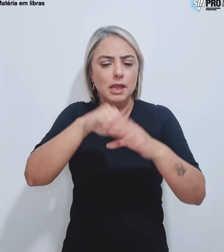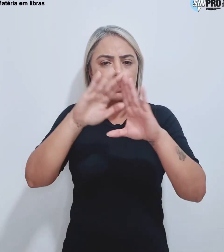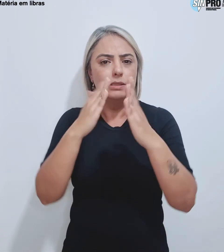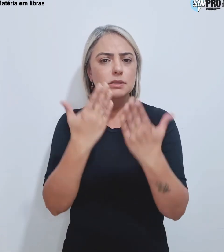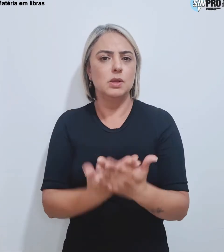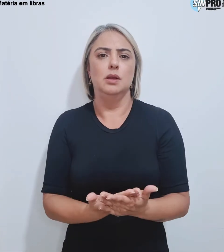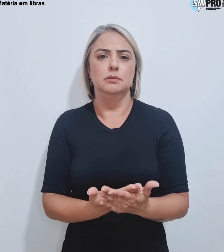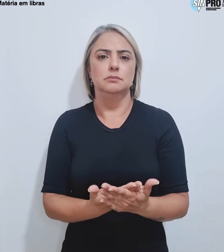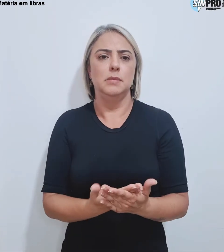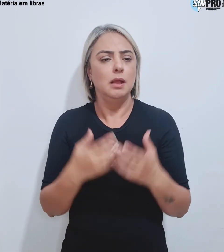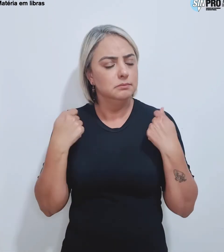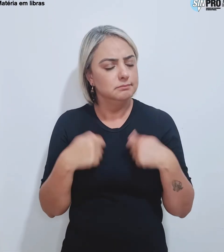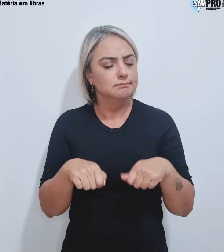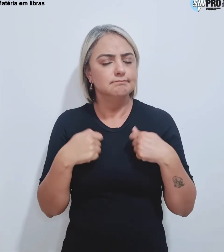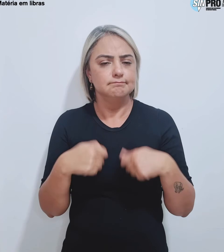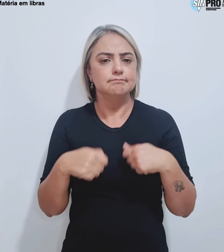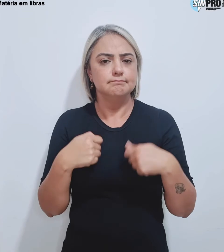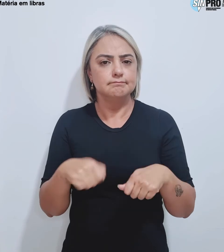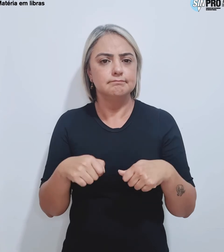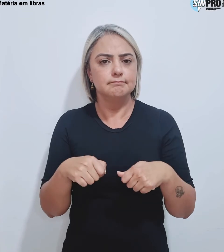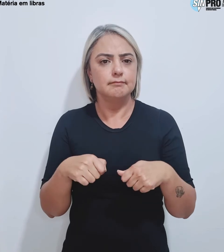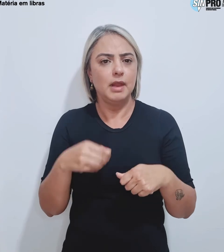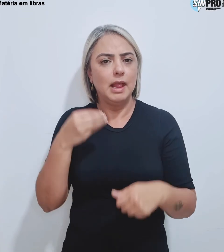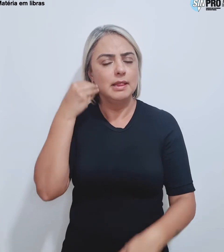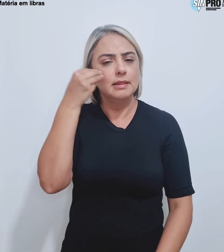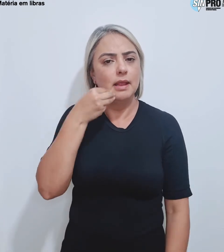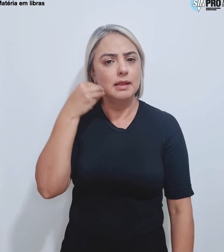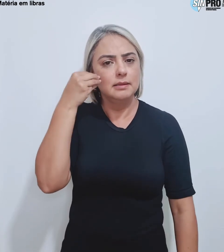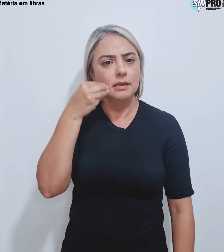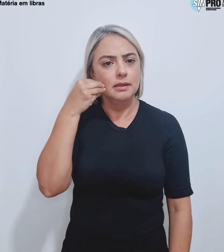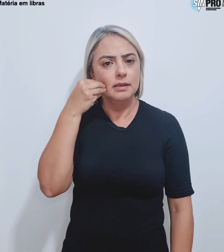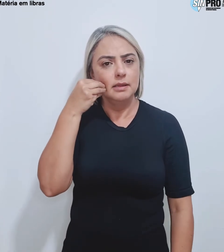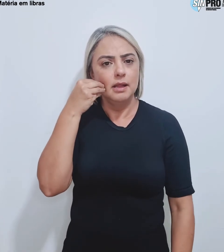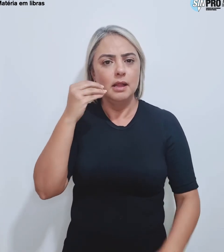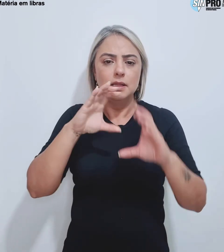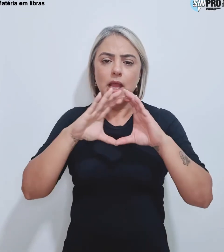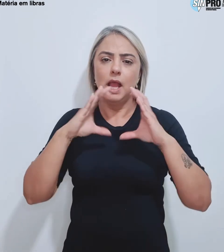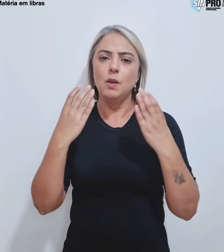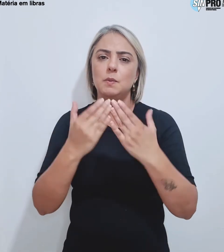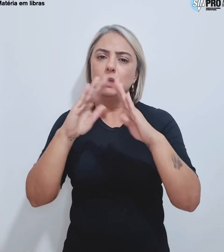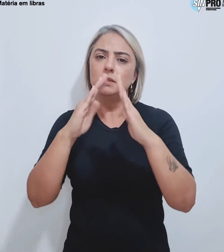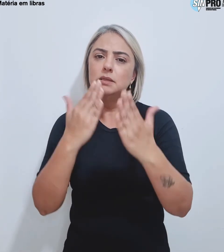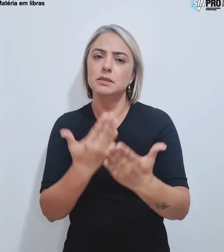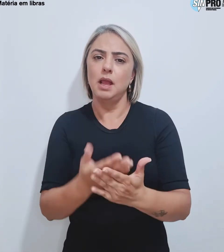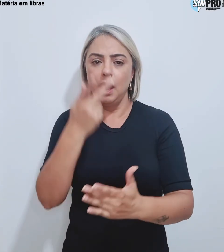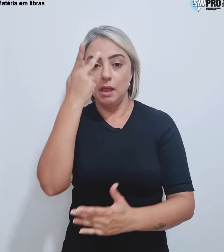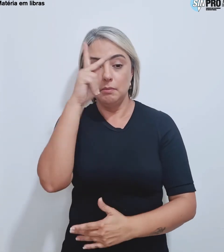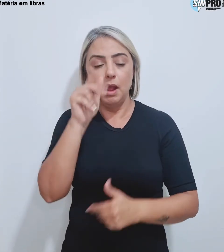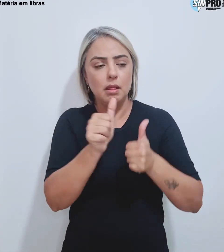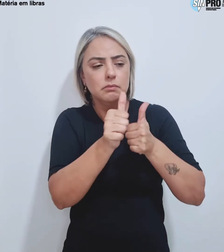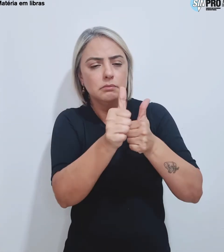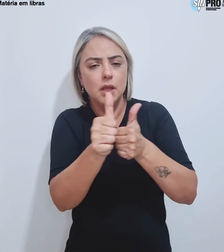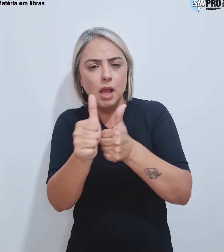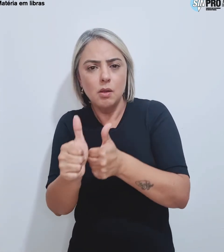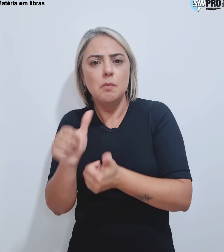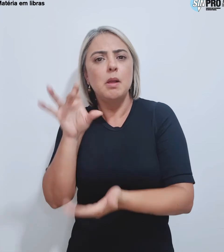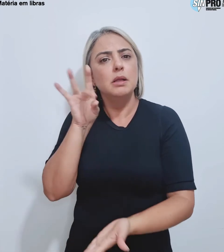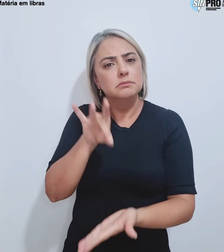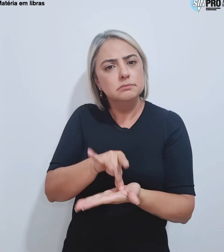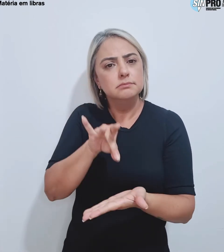nas escolas. Precisamos da testagem da comunidade escolar para acompanhar de